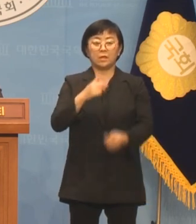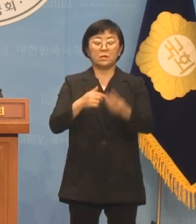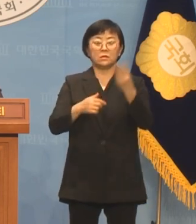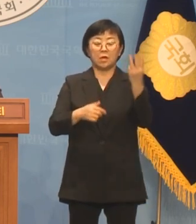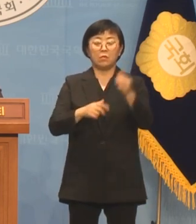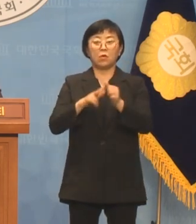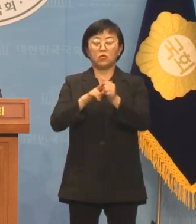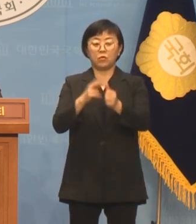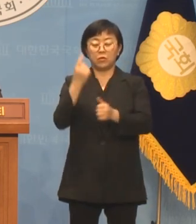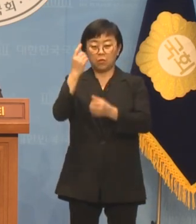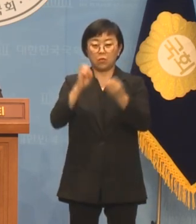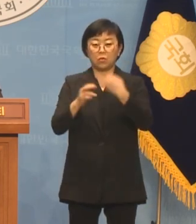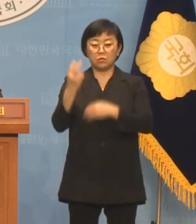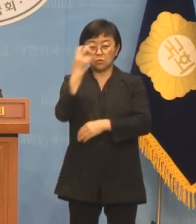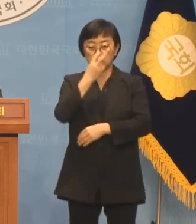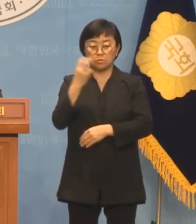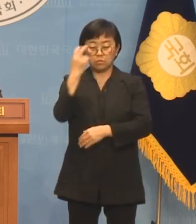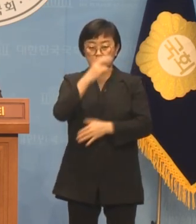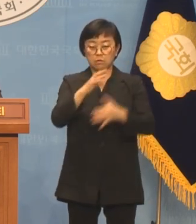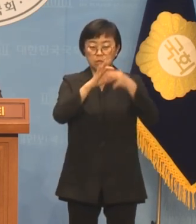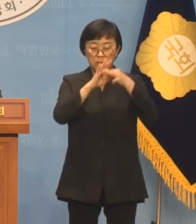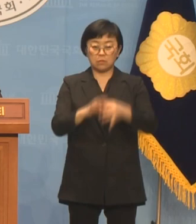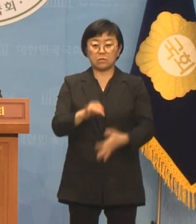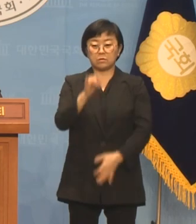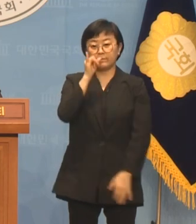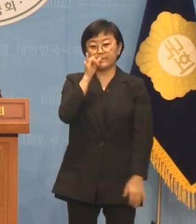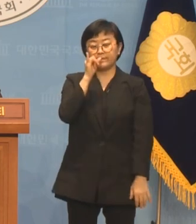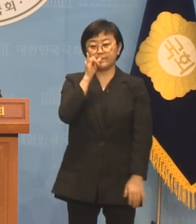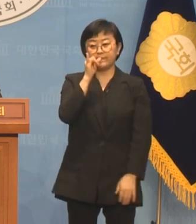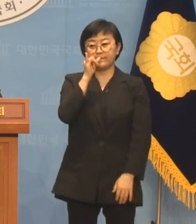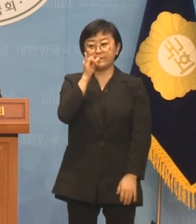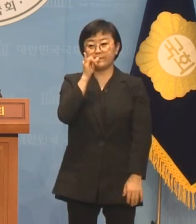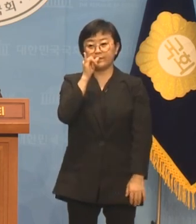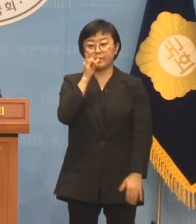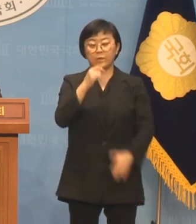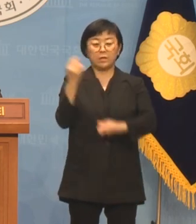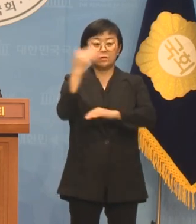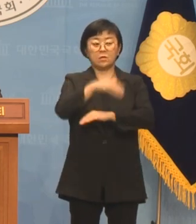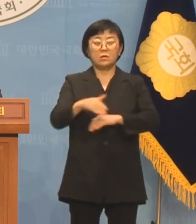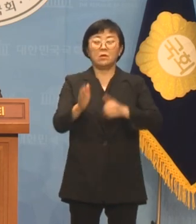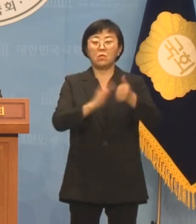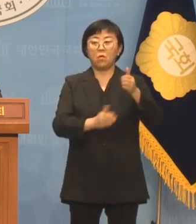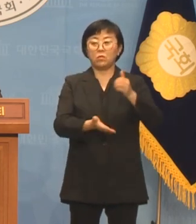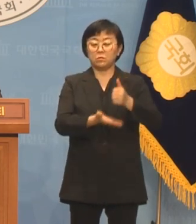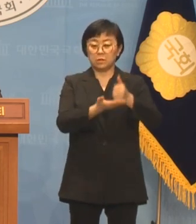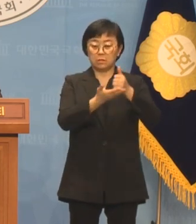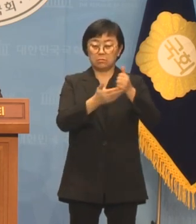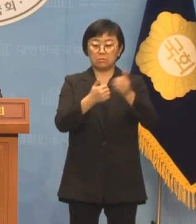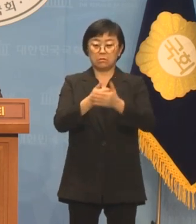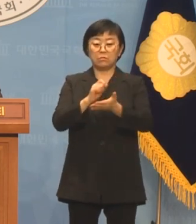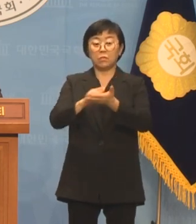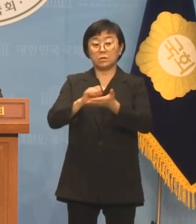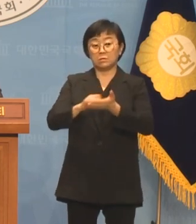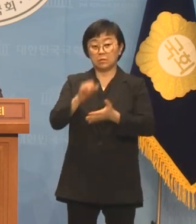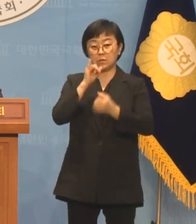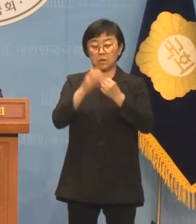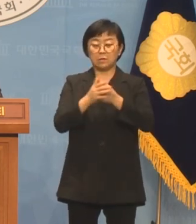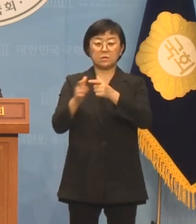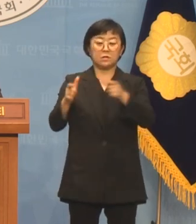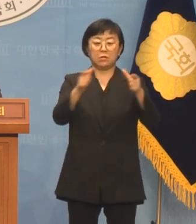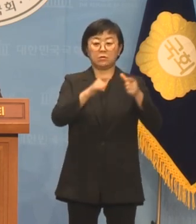위한 여론조사가 지속적으로 행해지고 전략공천을 한다는 기사들이 나면서 지역구를